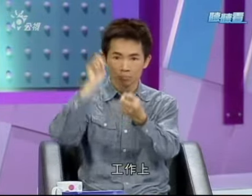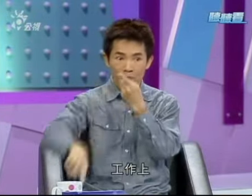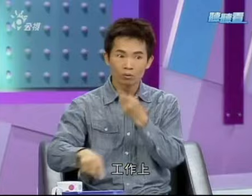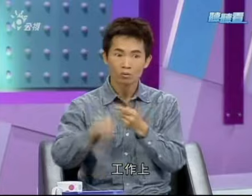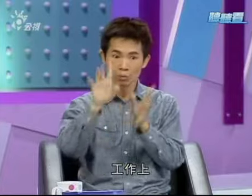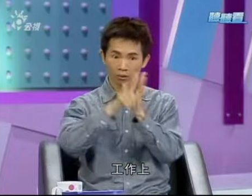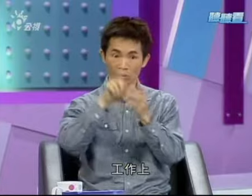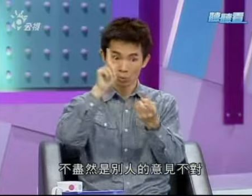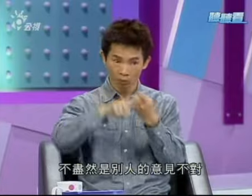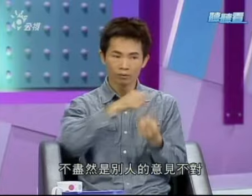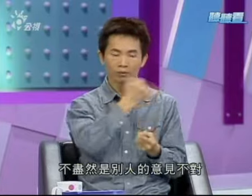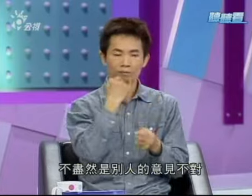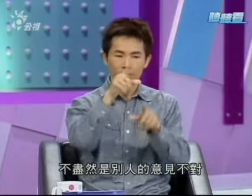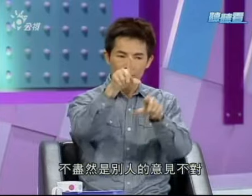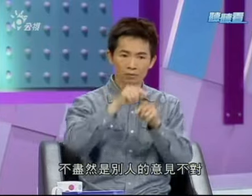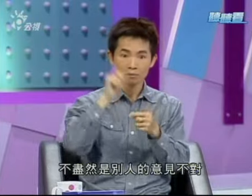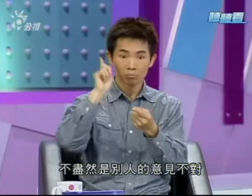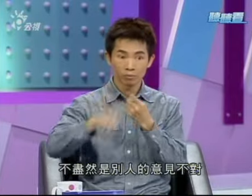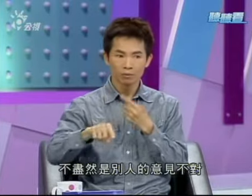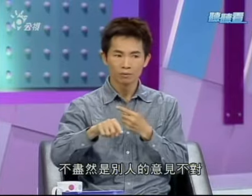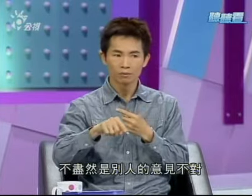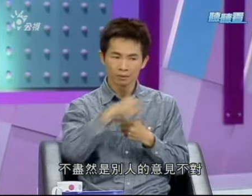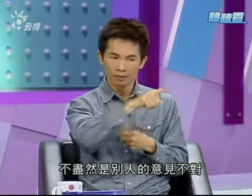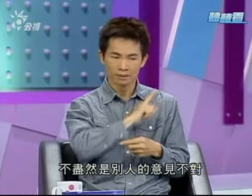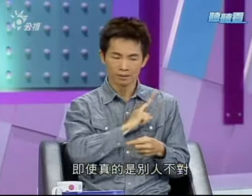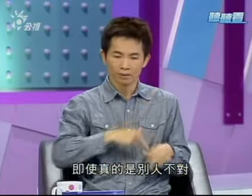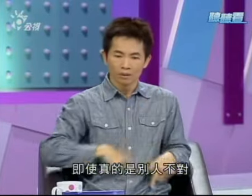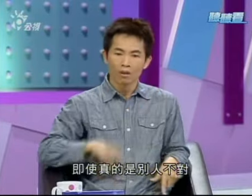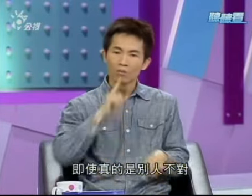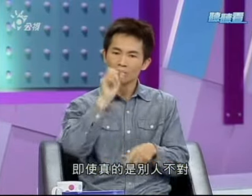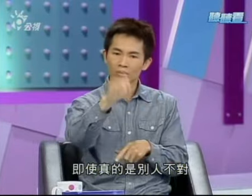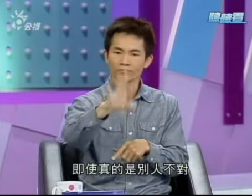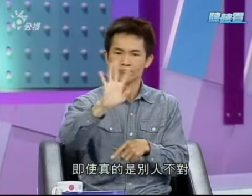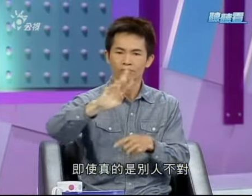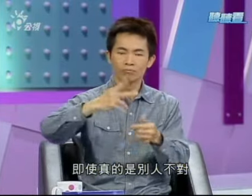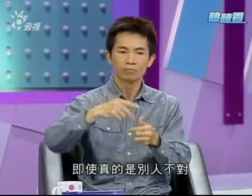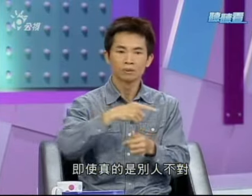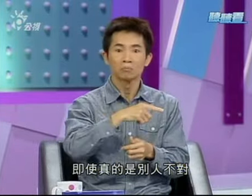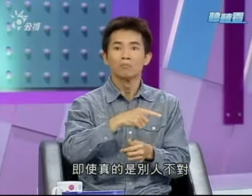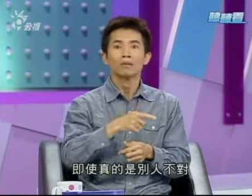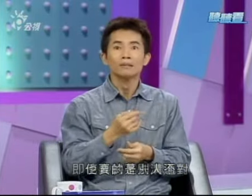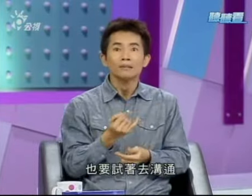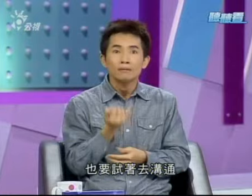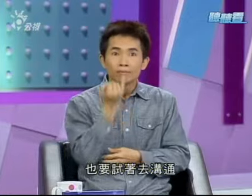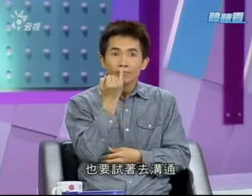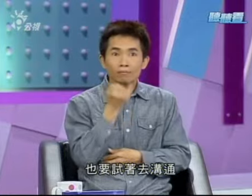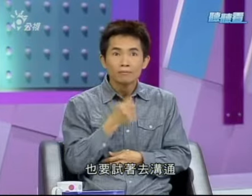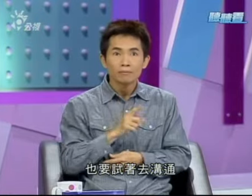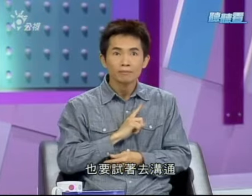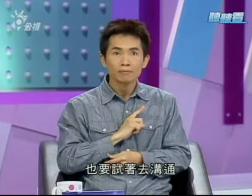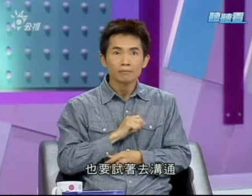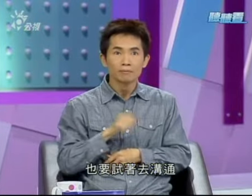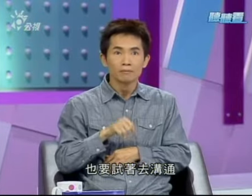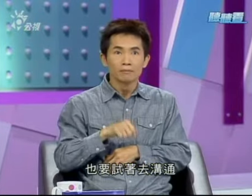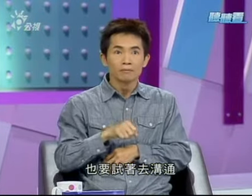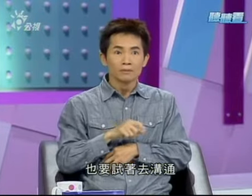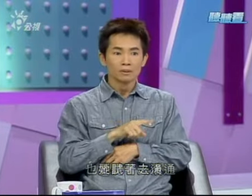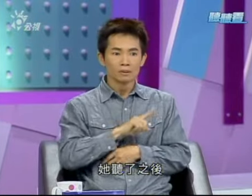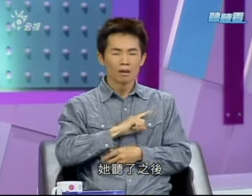工作上不竟然是别人的意见不对即使真的是别人不对也要试着去沟通她听